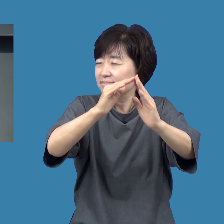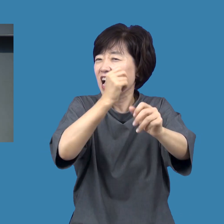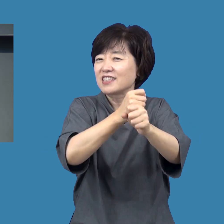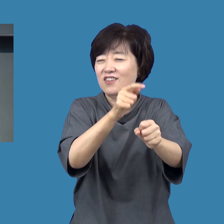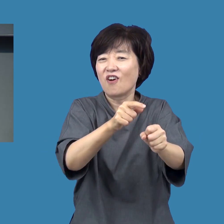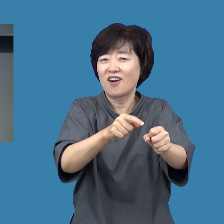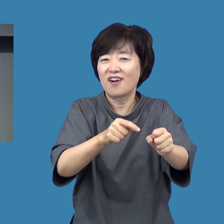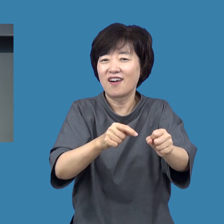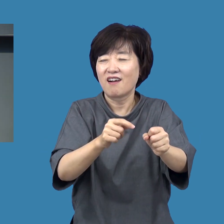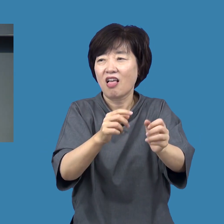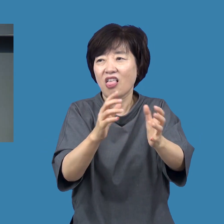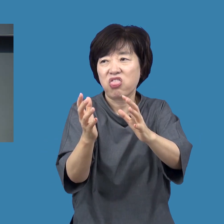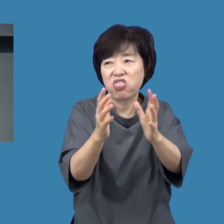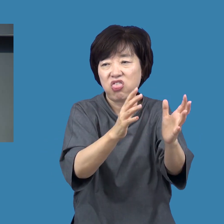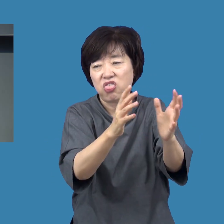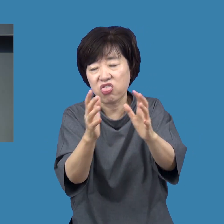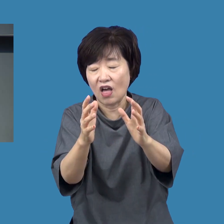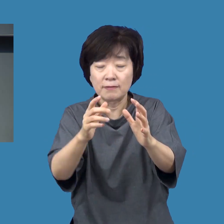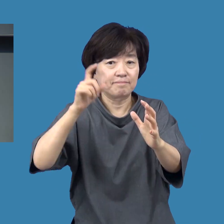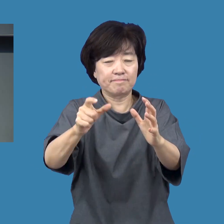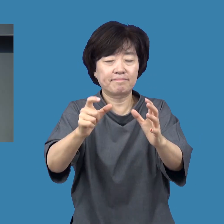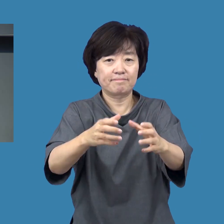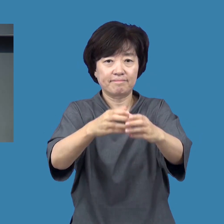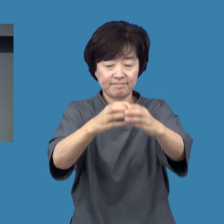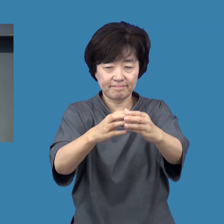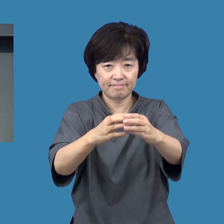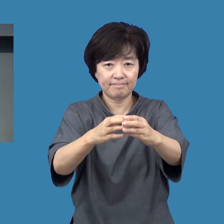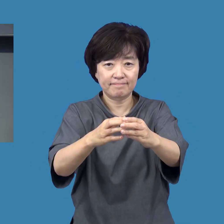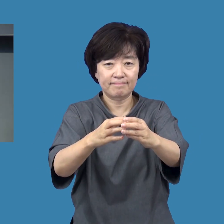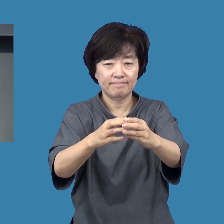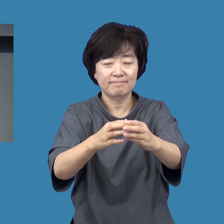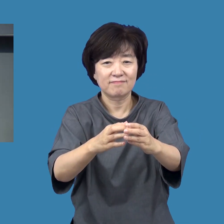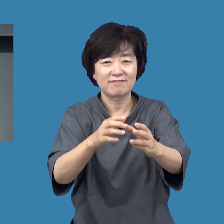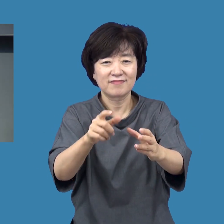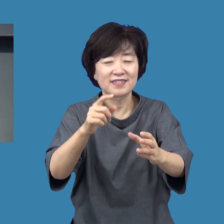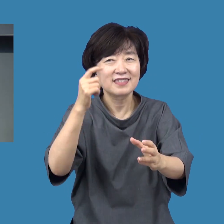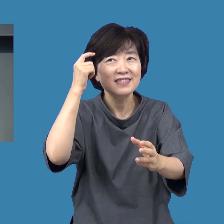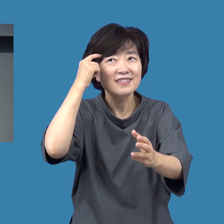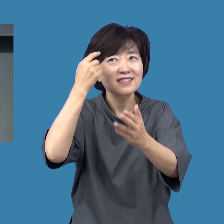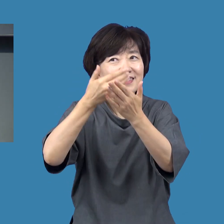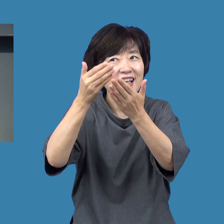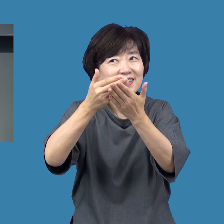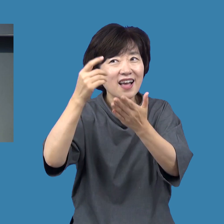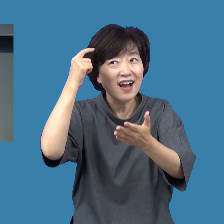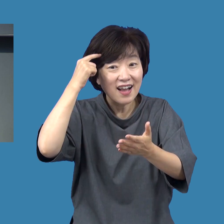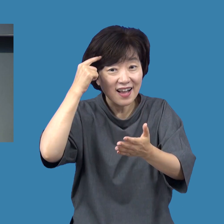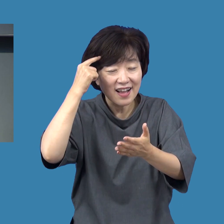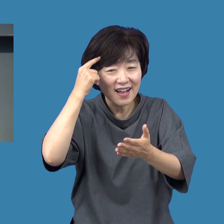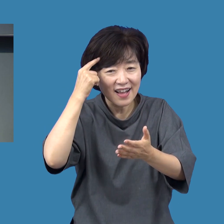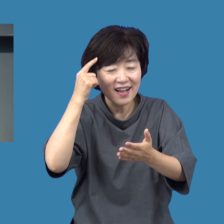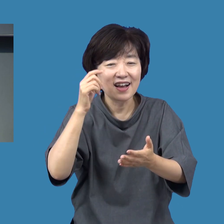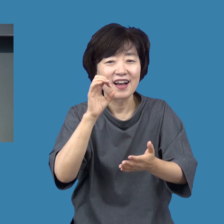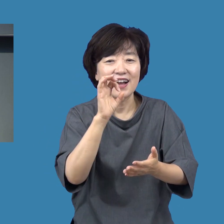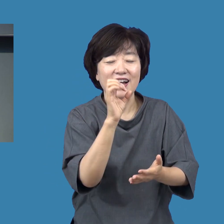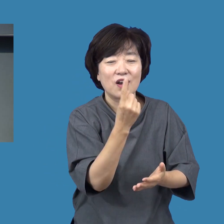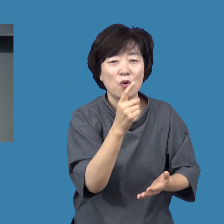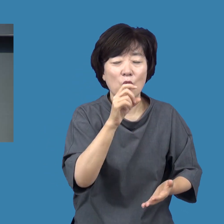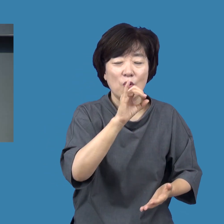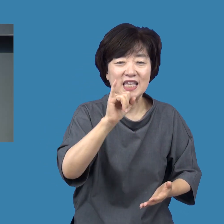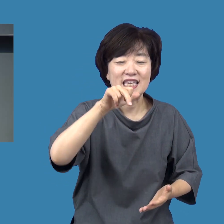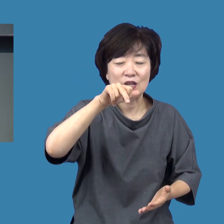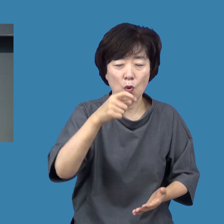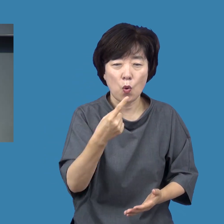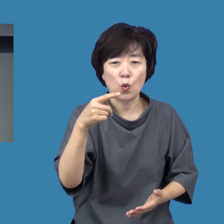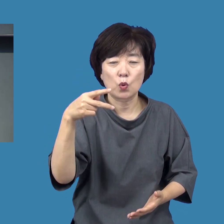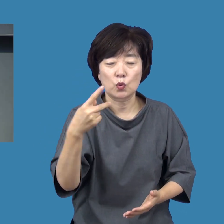쓰러지랑 말랑하던 것이 튼튼하게 딱 이렇게 못이 박혀서 서고 이런 그림들이 딱 들어오는 거예요. 그게 오이코도메예요. 에디파이하다는